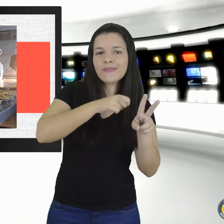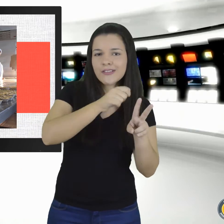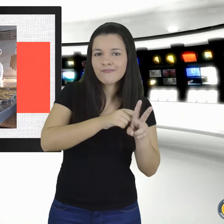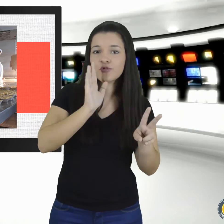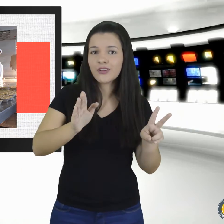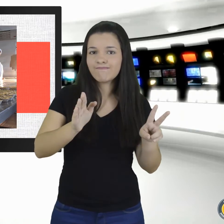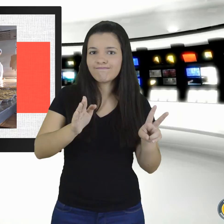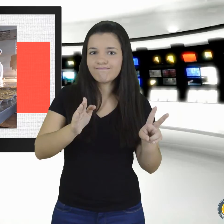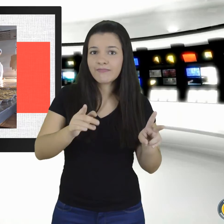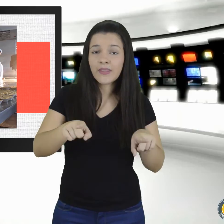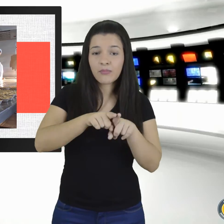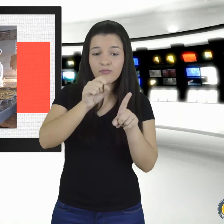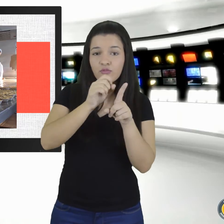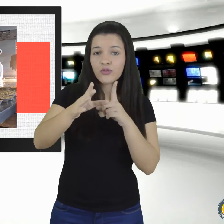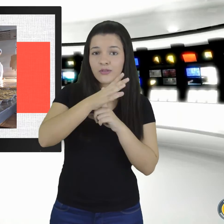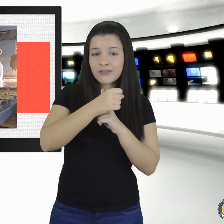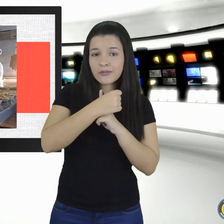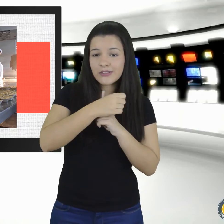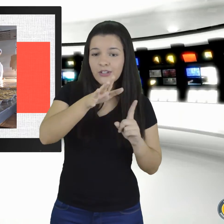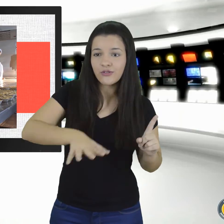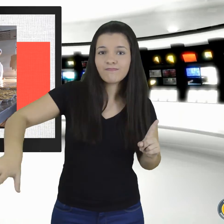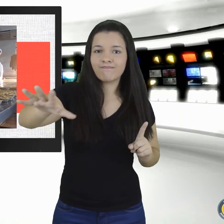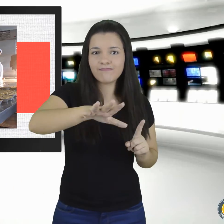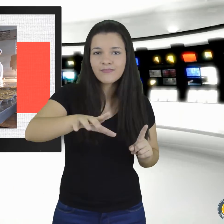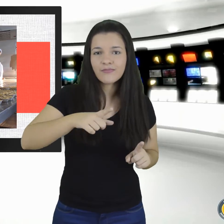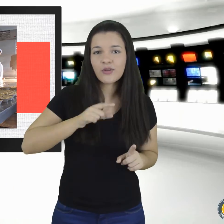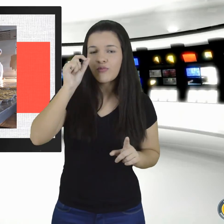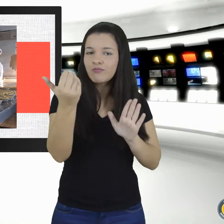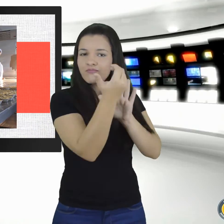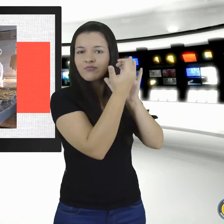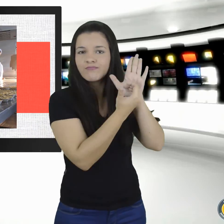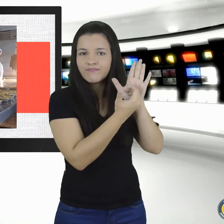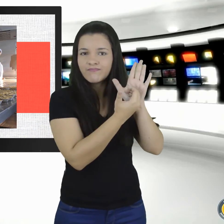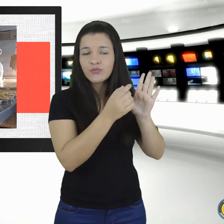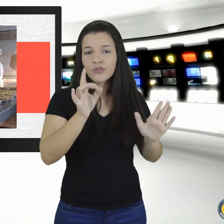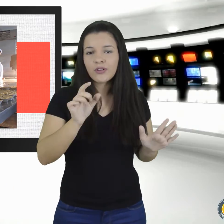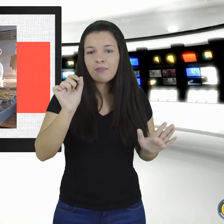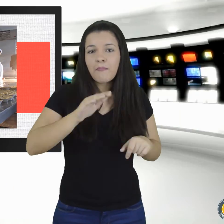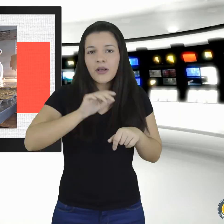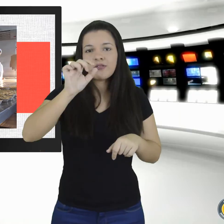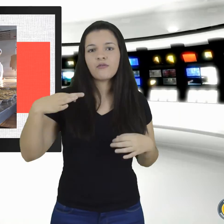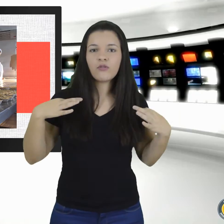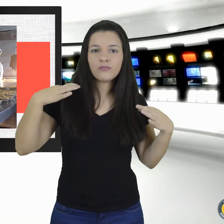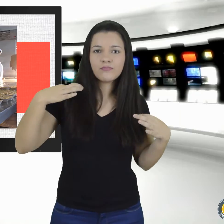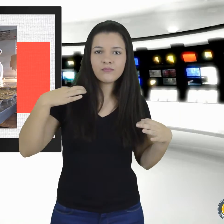da comunidade, embora reduzidas em doações voluntárias, foram resgatadas por meio de